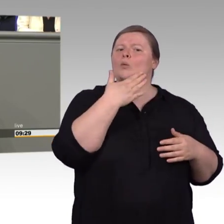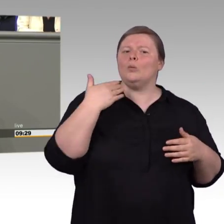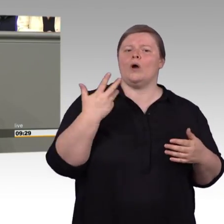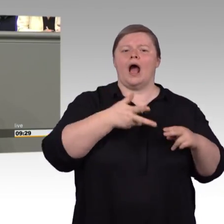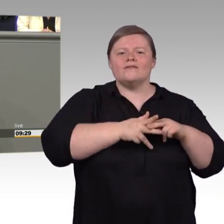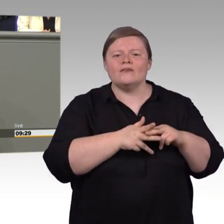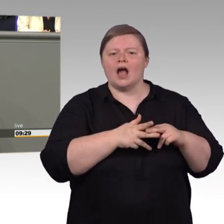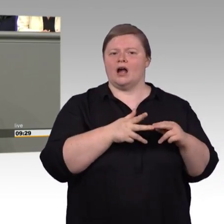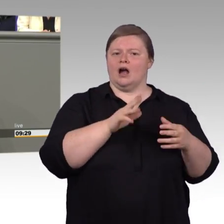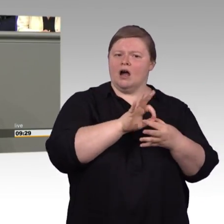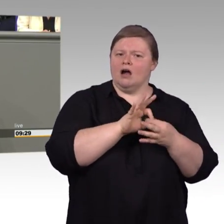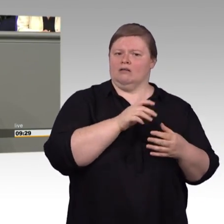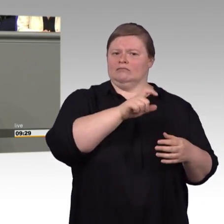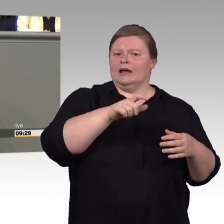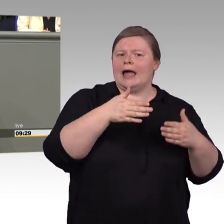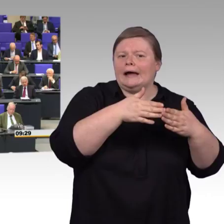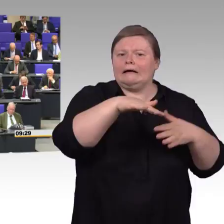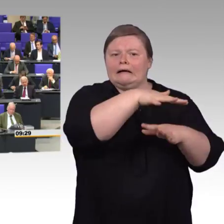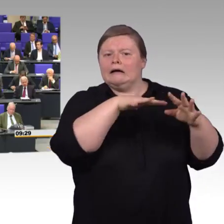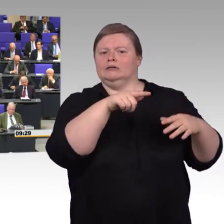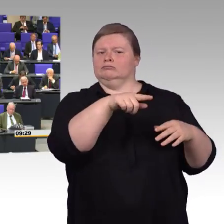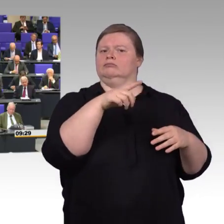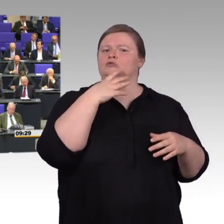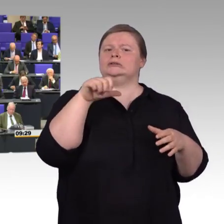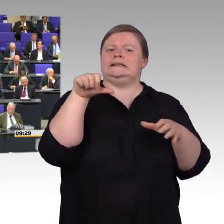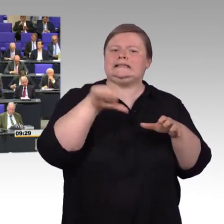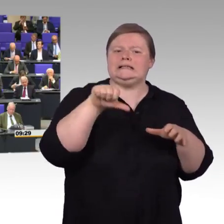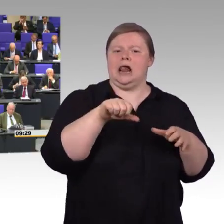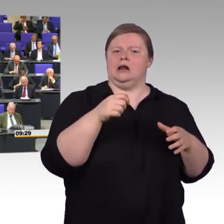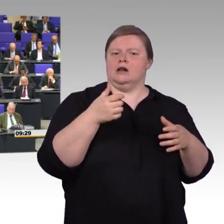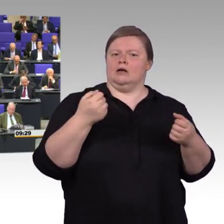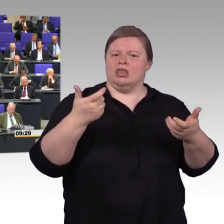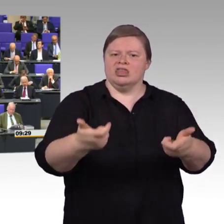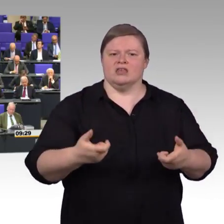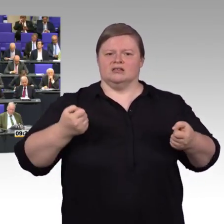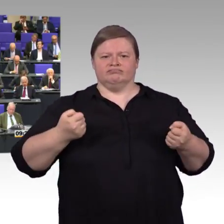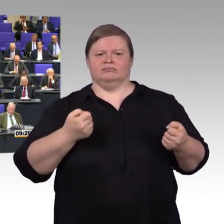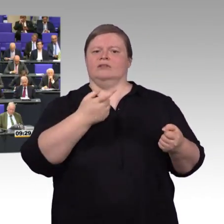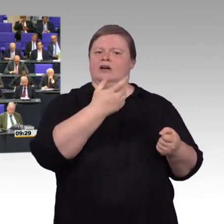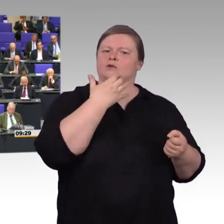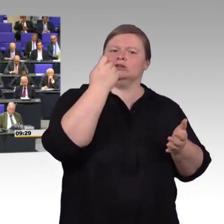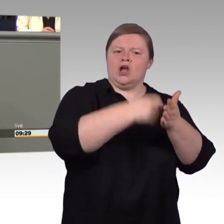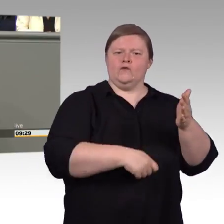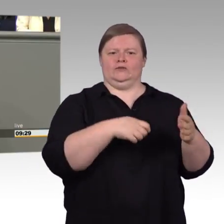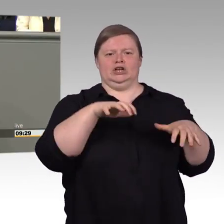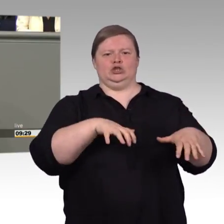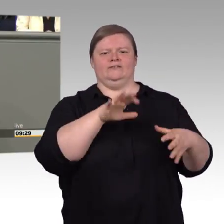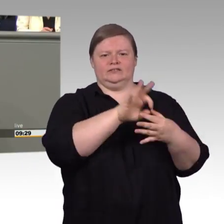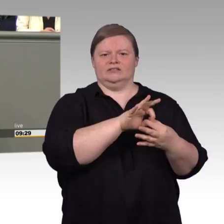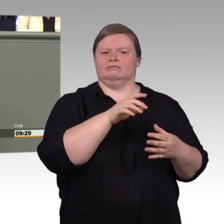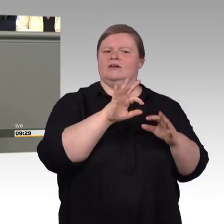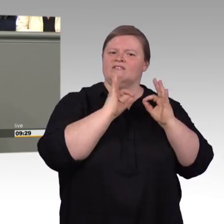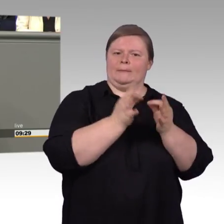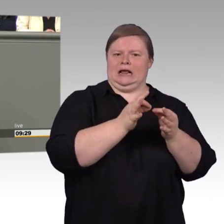der Individualklage des Handwerkers kann das Gericht, muss es aber nicht,